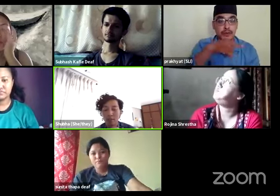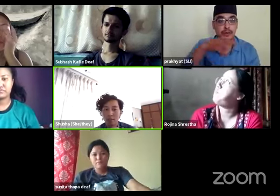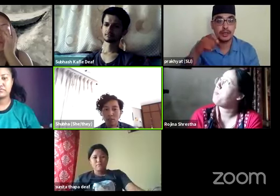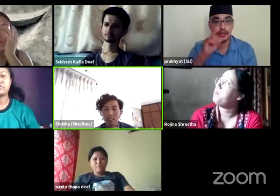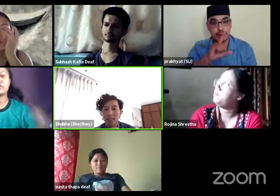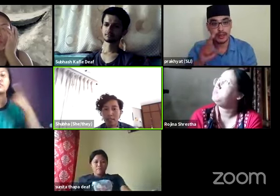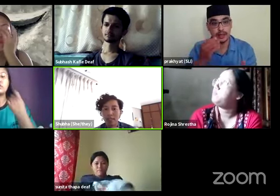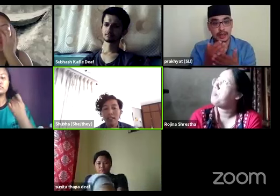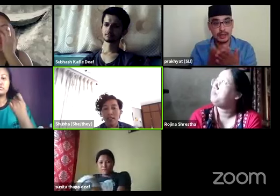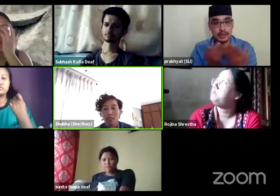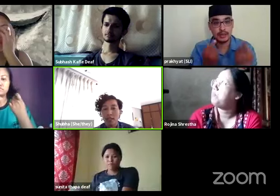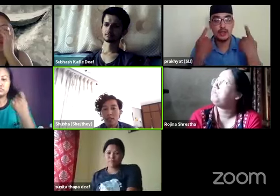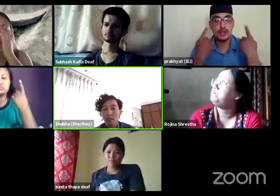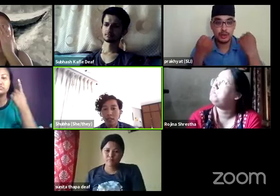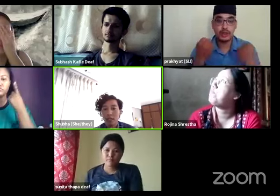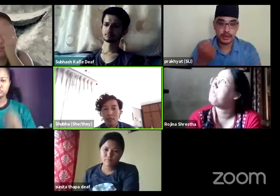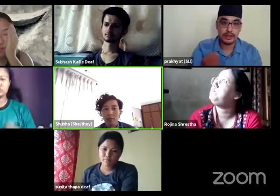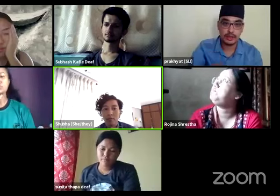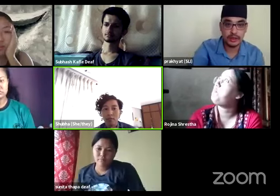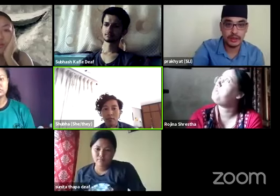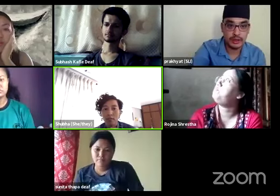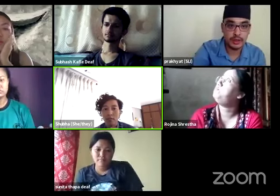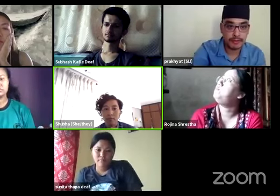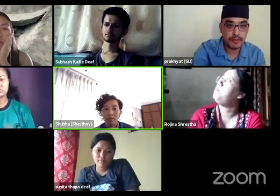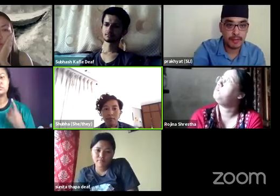यौन तथा प्रजनन स्वास्थ्यमा, त्यो एकदमै